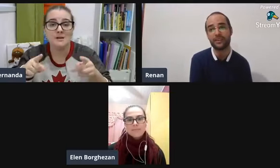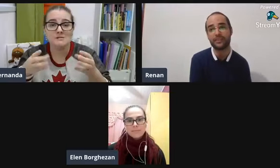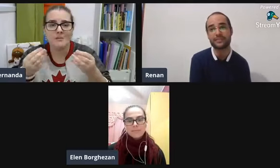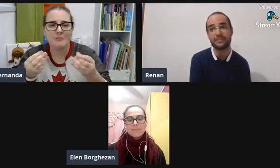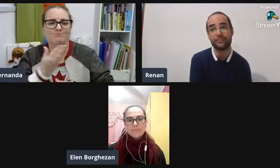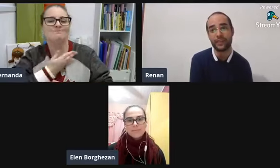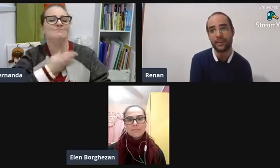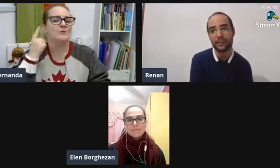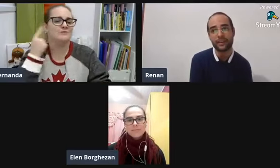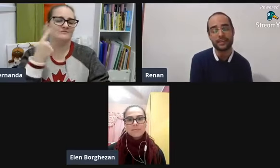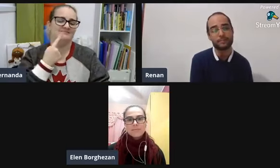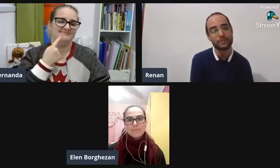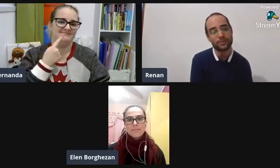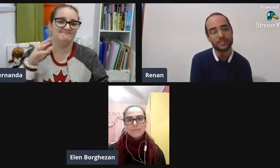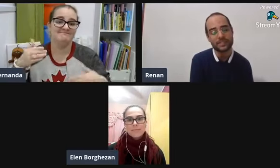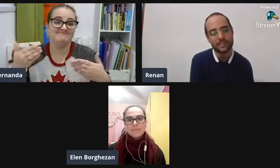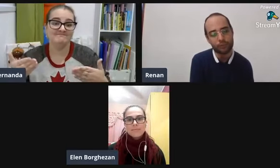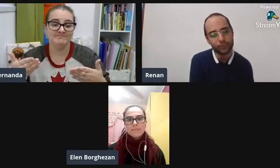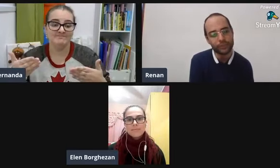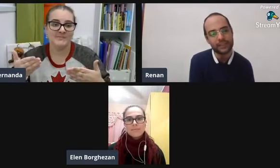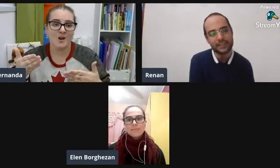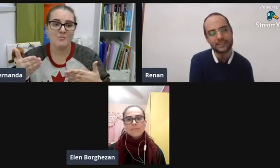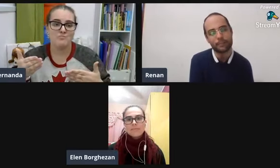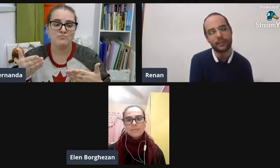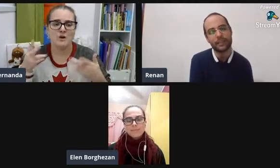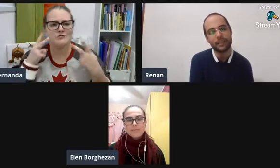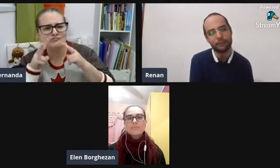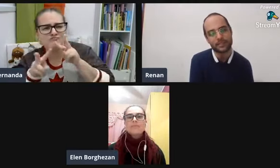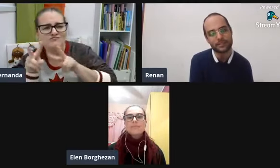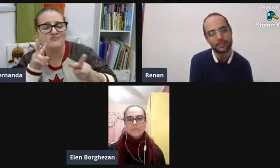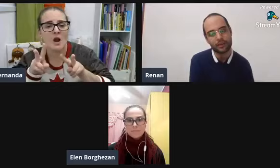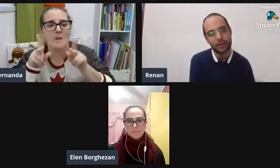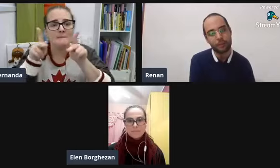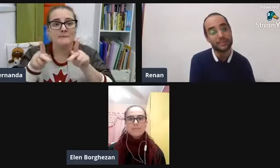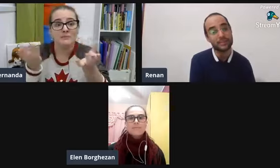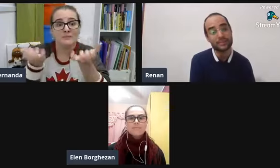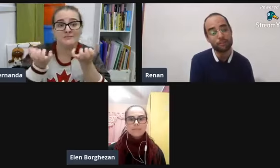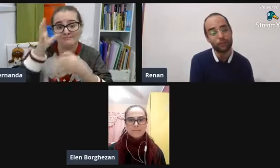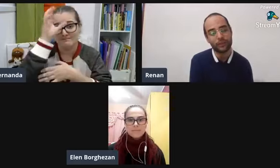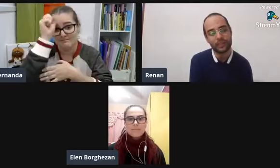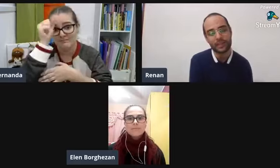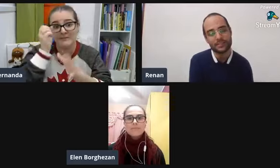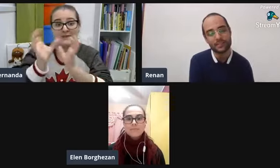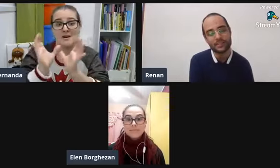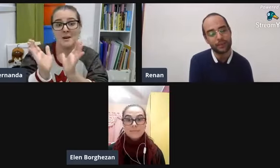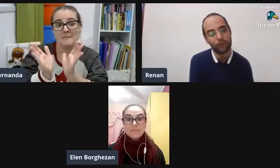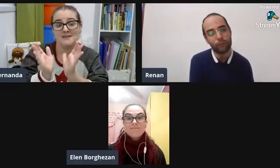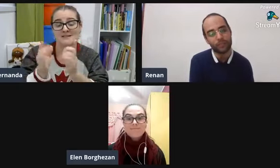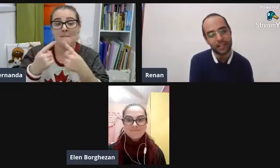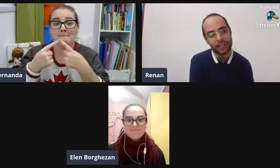surdos, e se vê que as pessoas às vezes têm muito interesse em aprender Libras, mas eles têm pouco